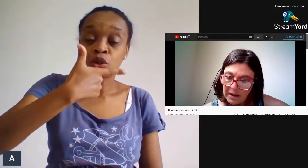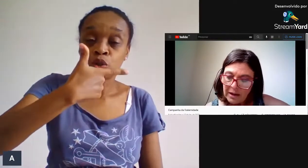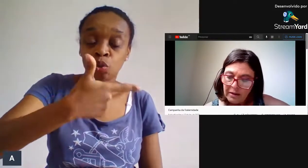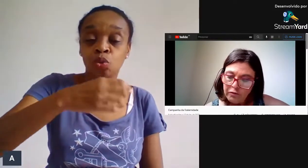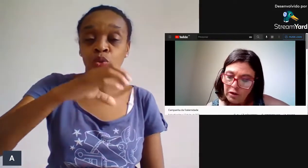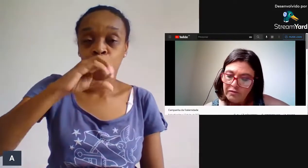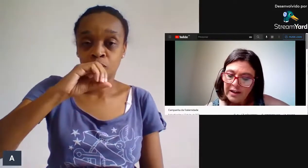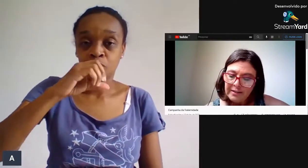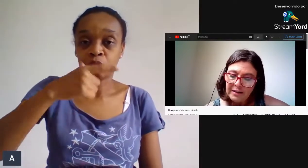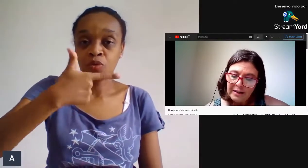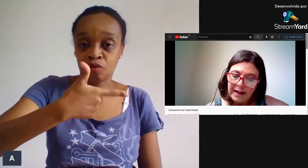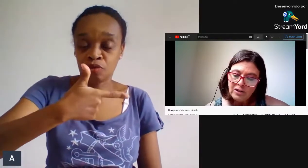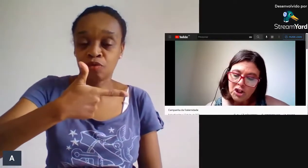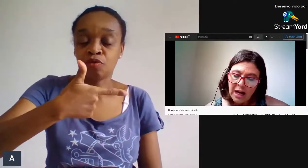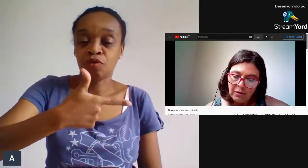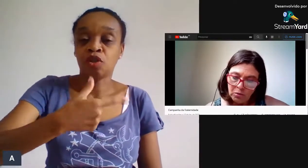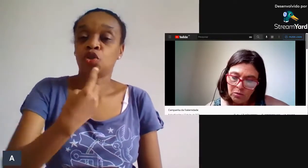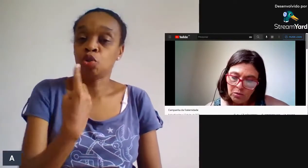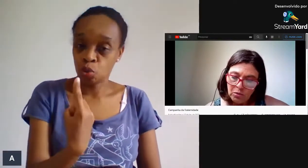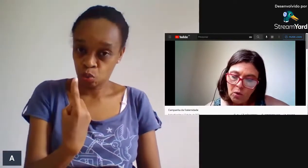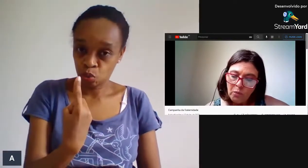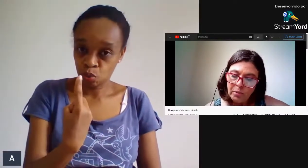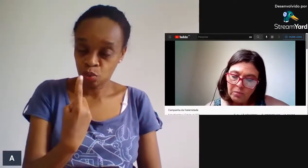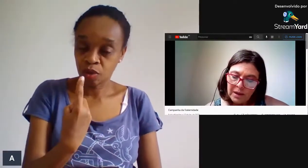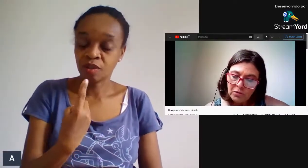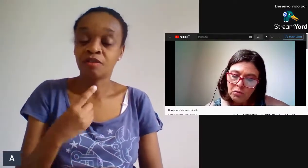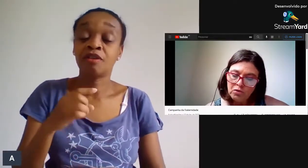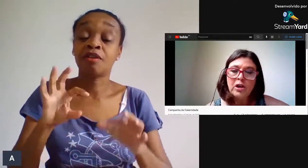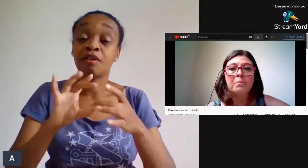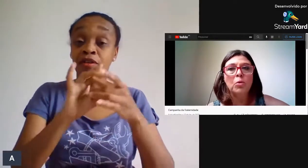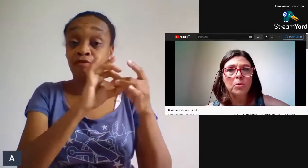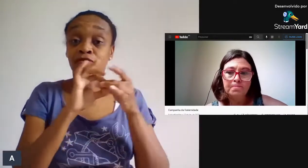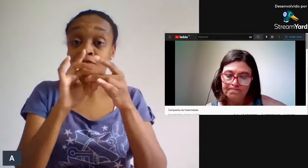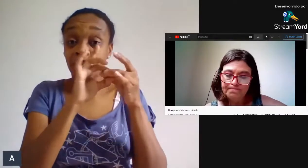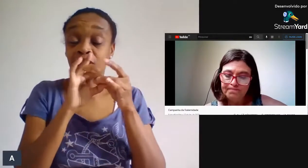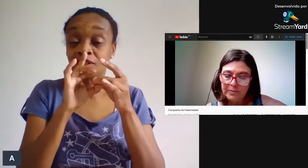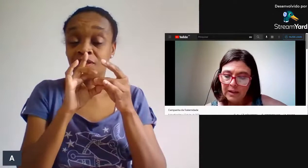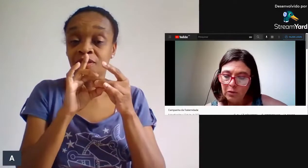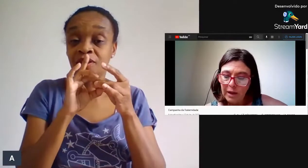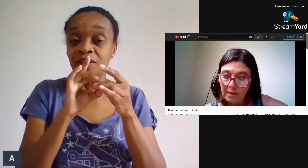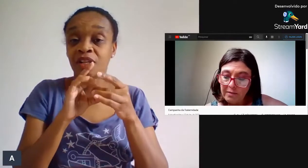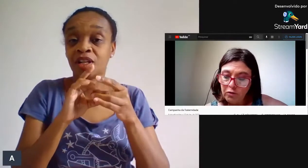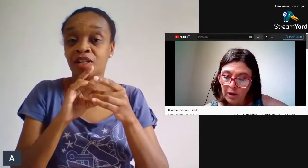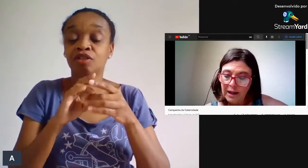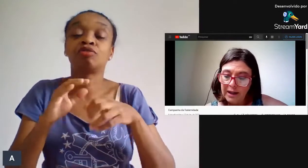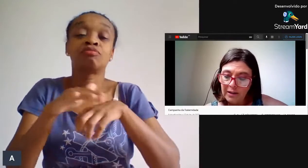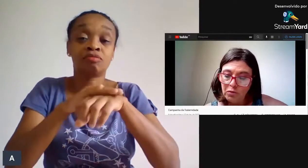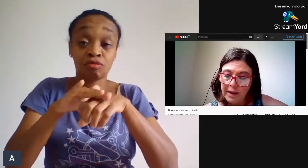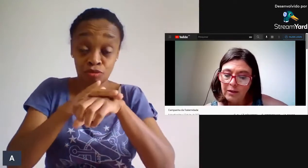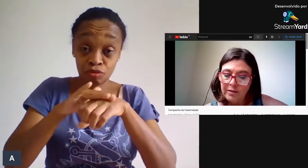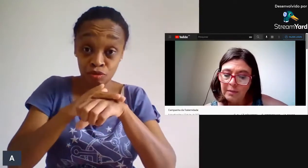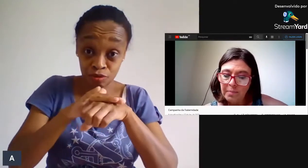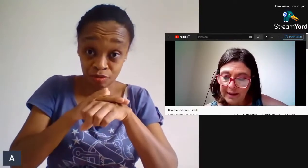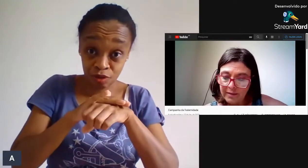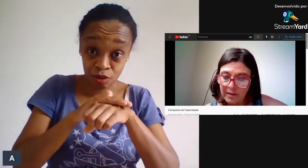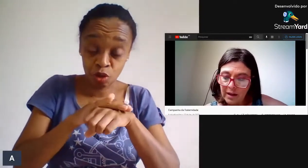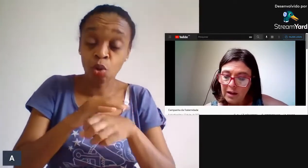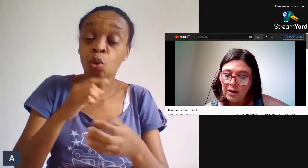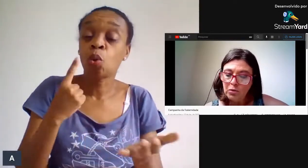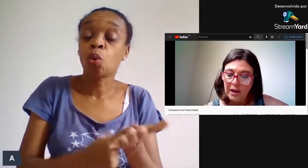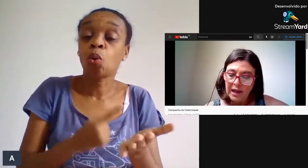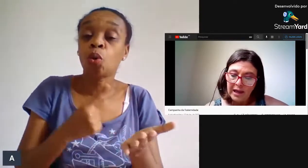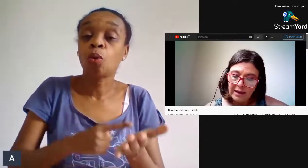passado, que foi Fraternidade e Diálogo, Compromisso de Amor, e o lema foi Cristo é a nossa